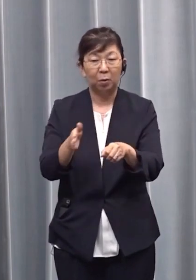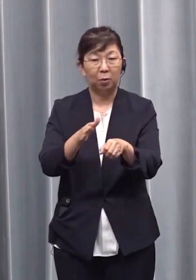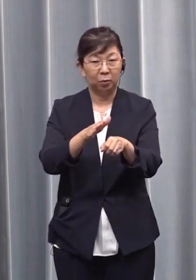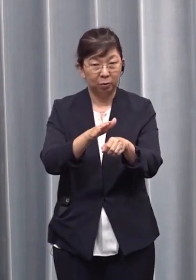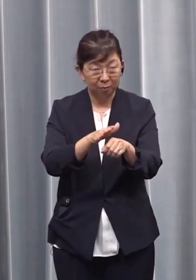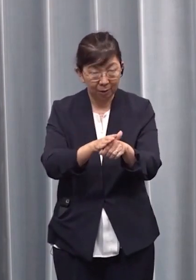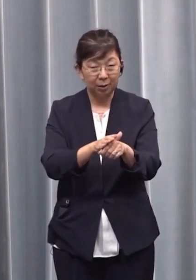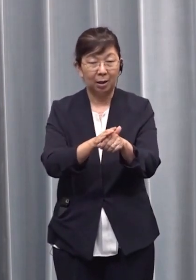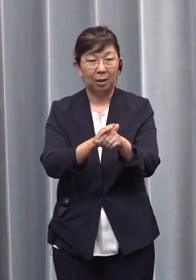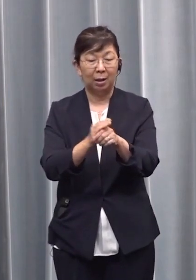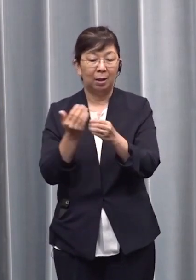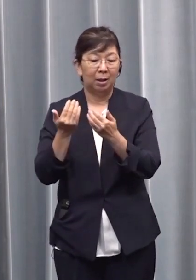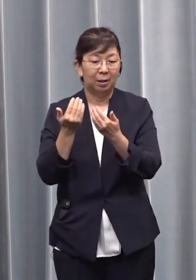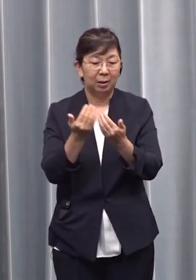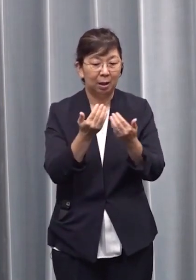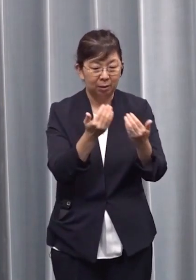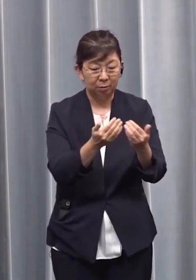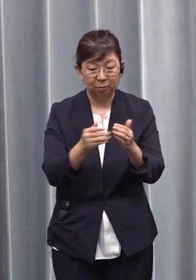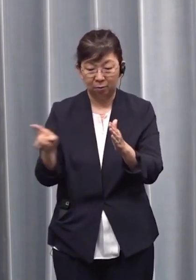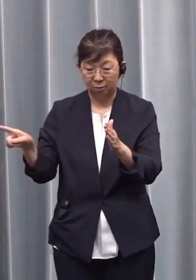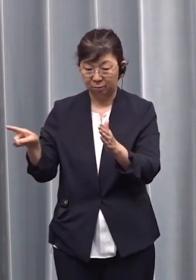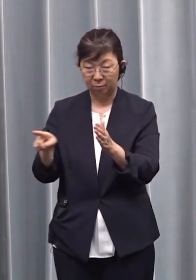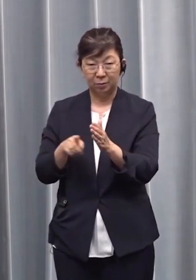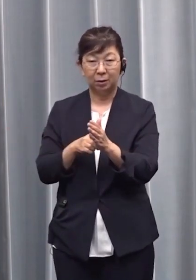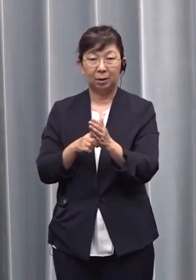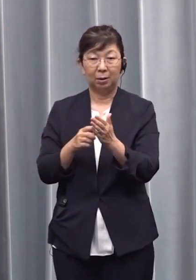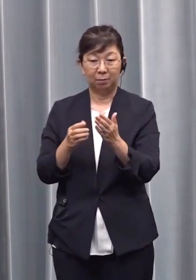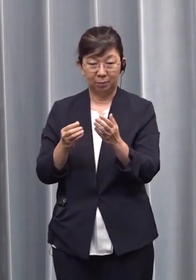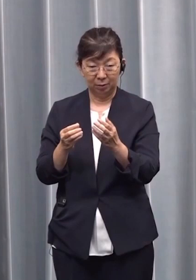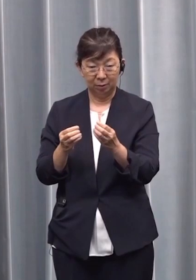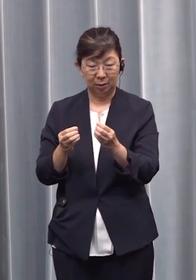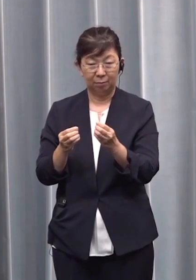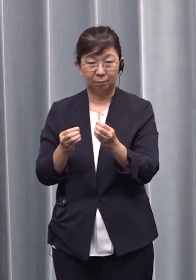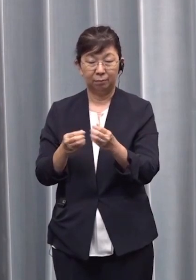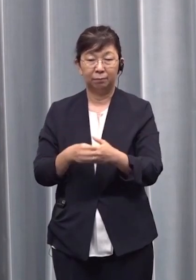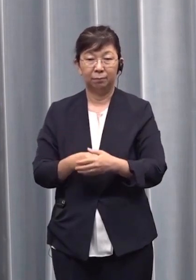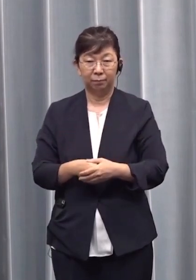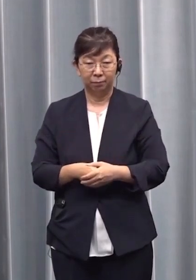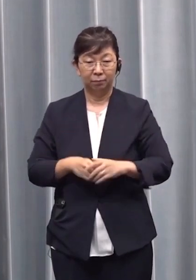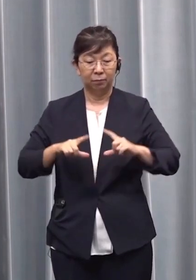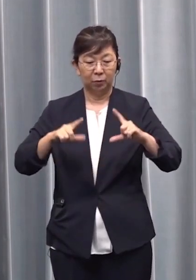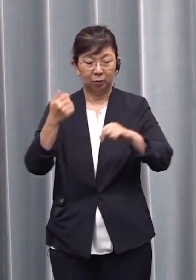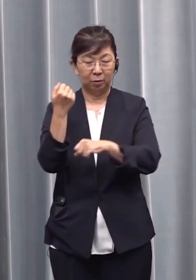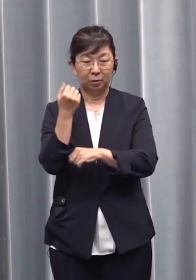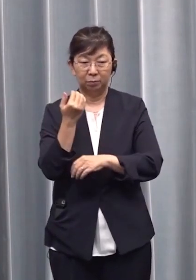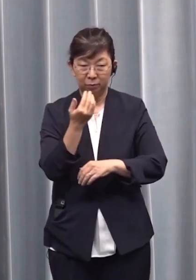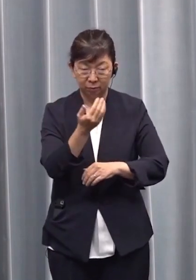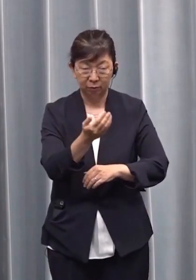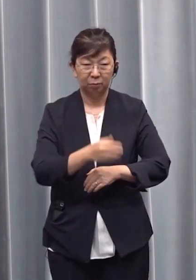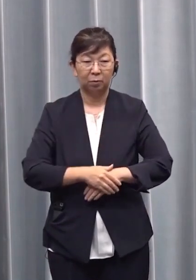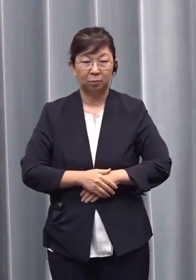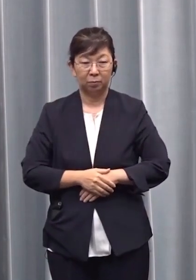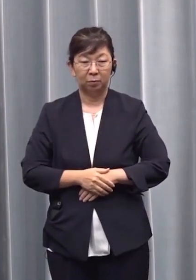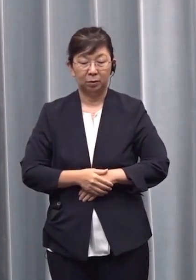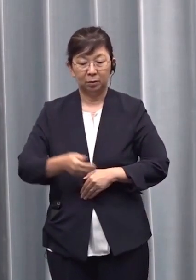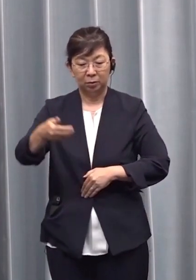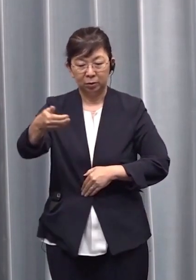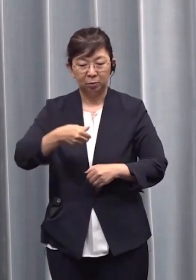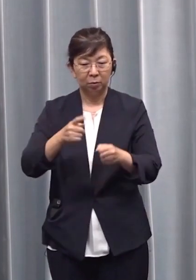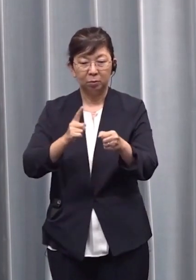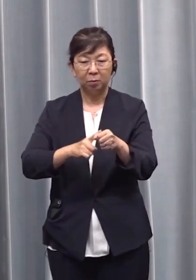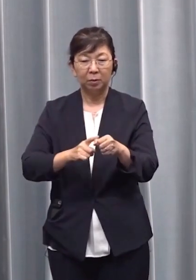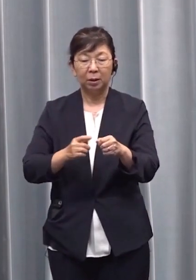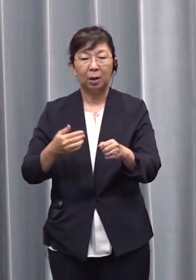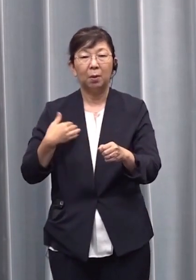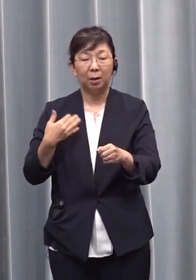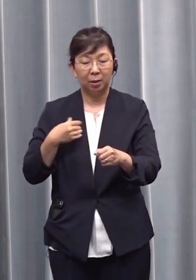を続けてきたということでございます。 はい、関連で東京持ちです。趣旨がわからないということなんで何度も